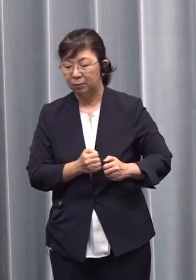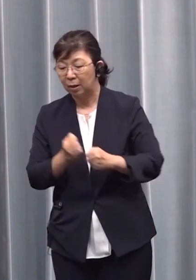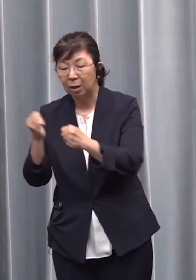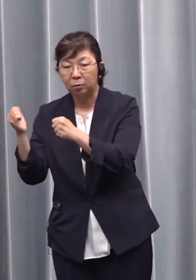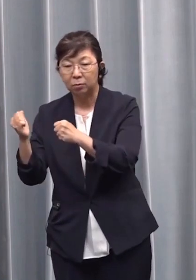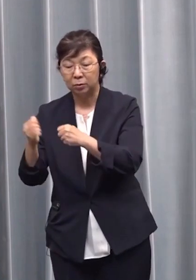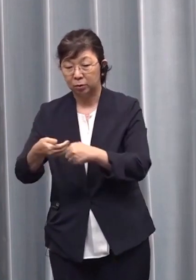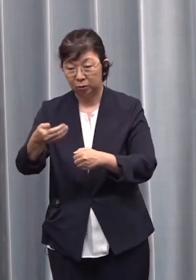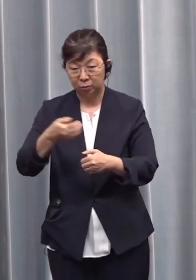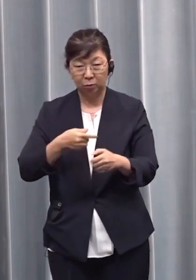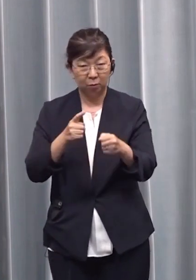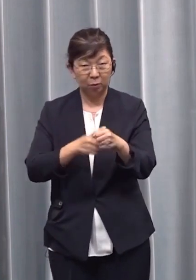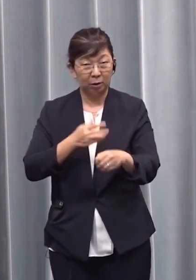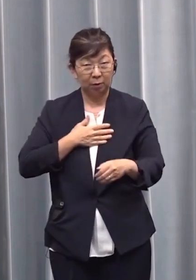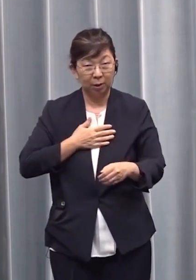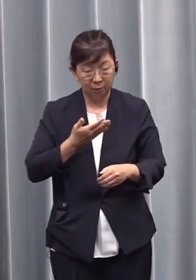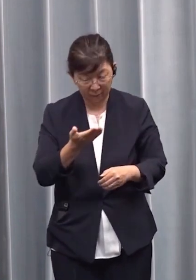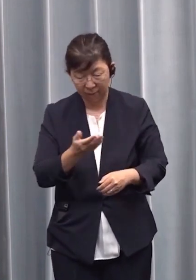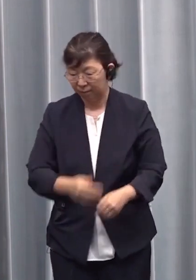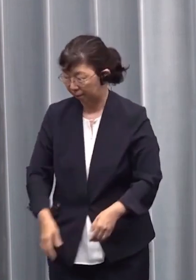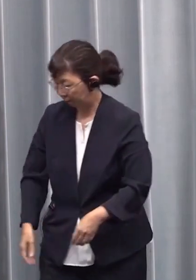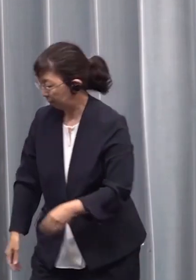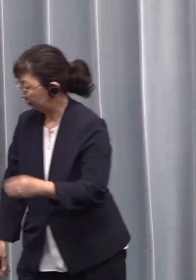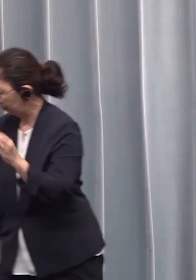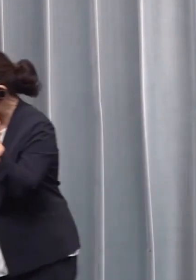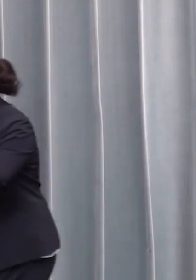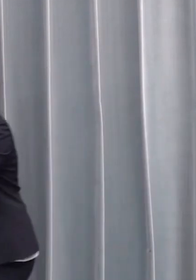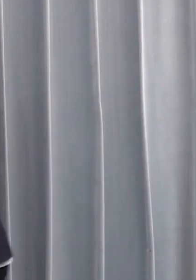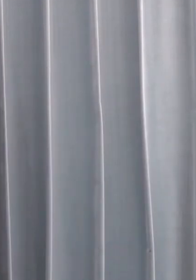旨を理解いただけたでしょうか。お答えいただけますか。